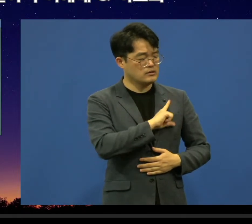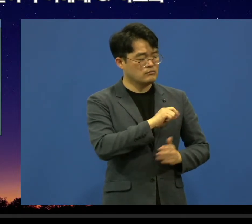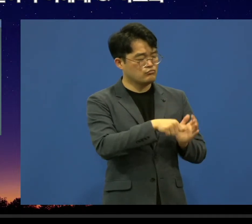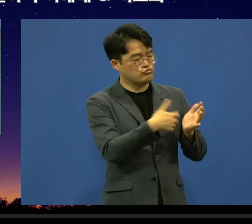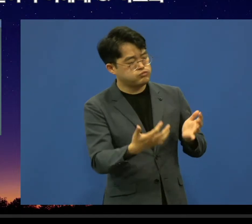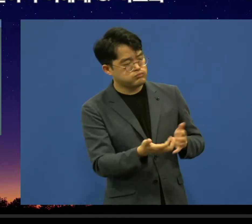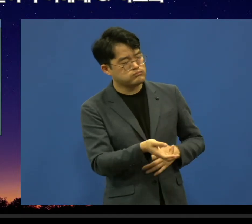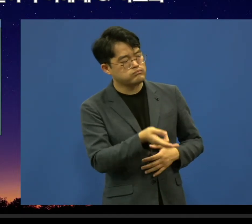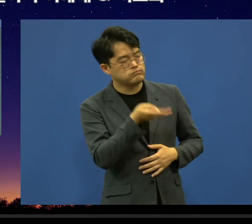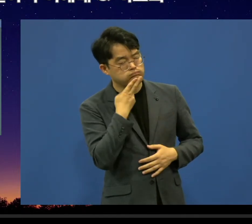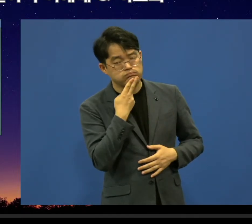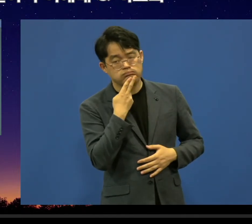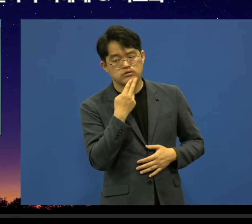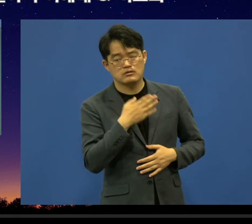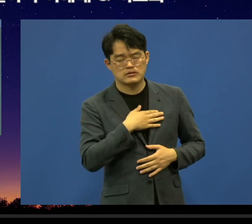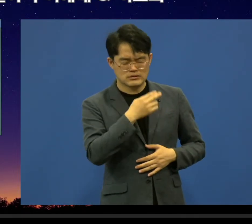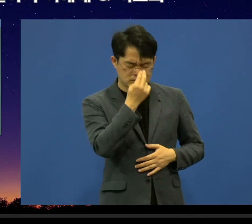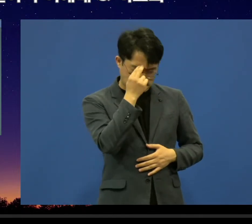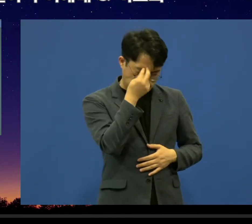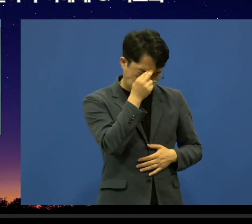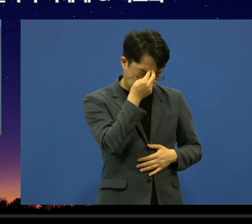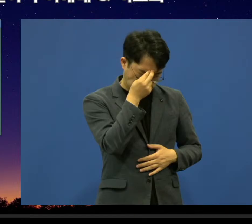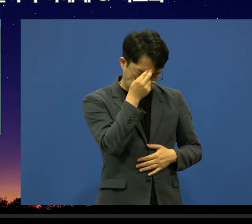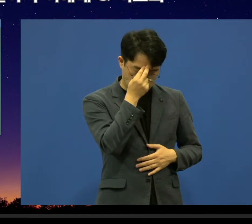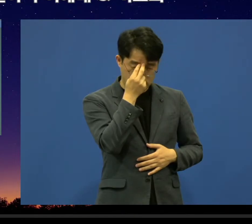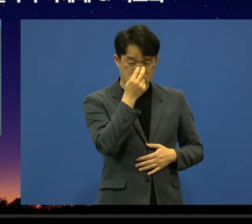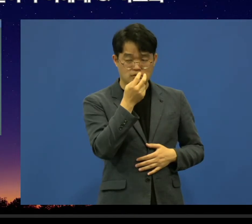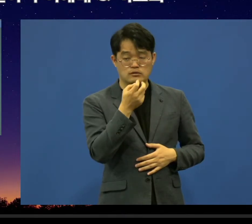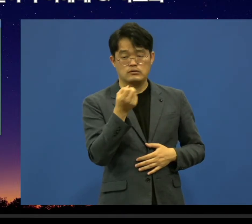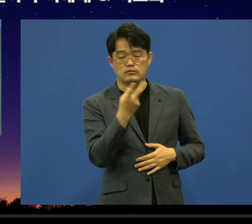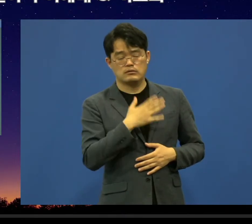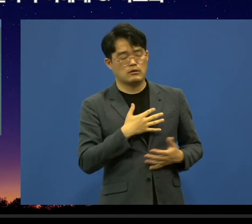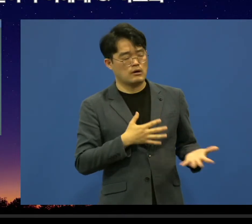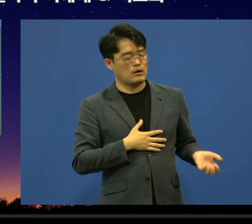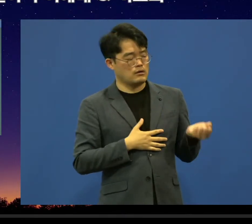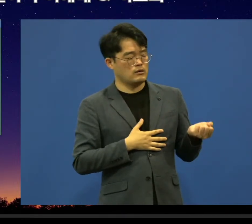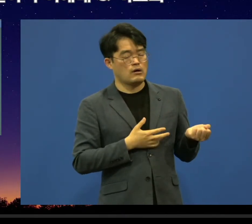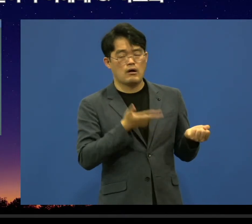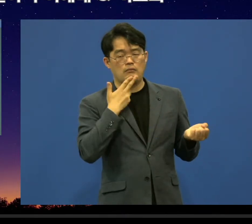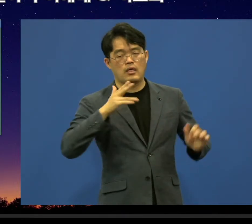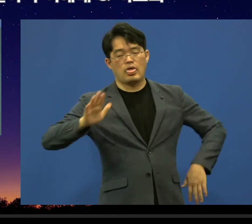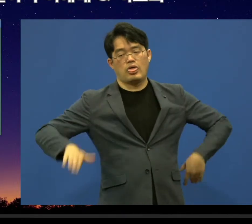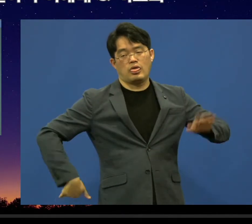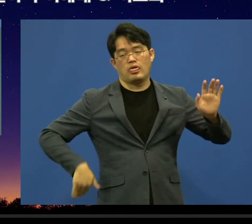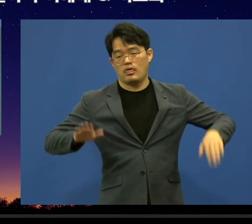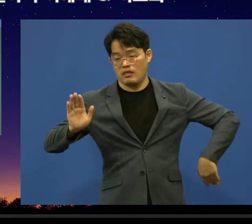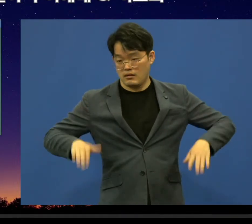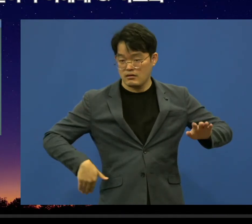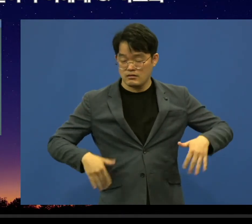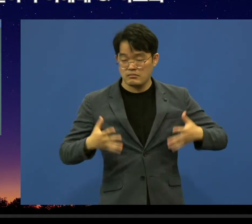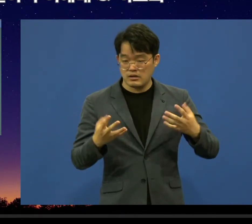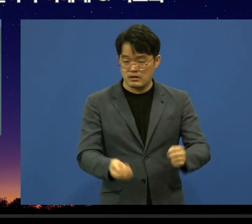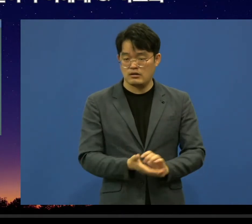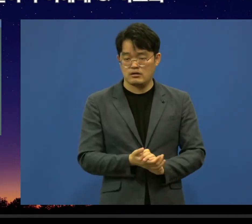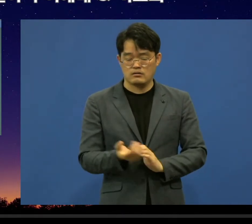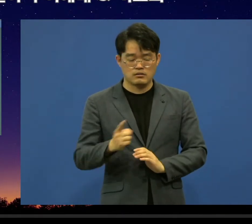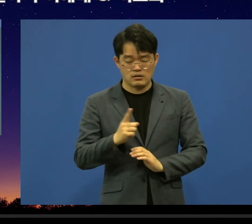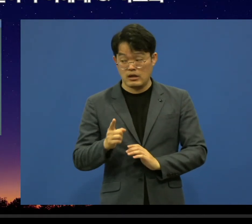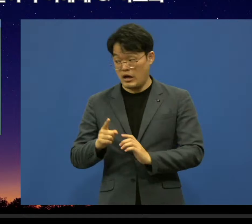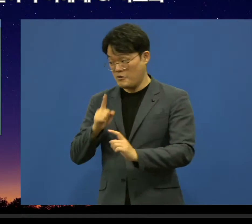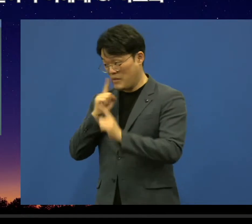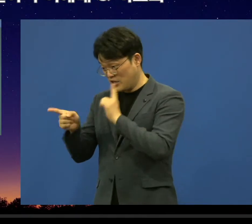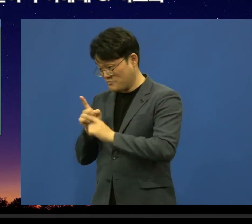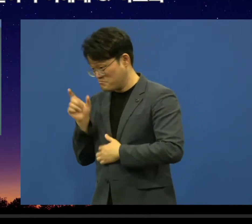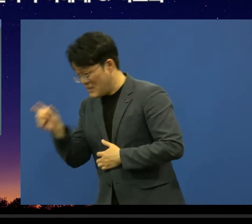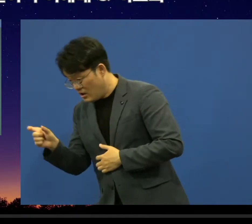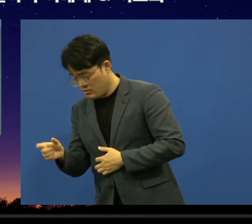근심하고 있어요. 나는 여전히 아무것도 없는 자일 때가 더 많아요. 말씀과 이 현실의